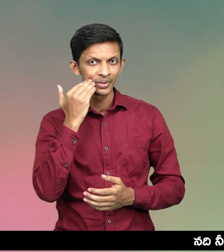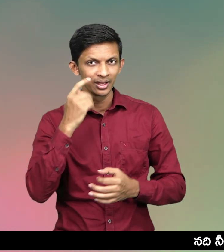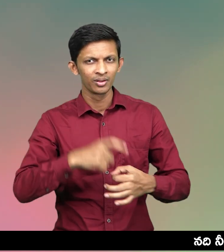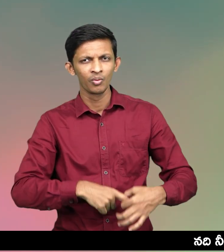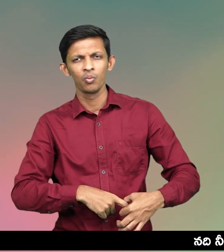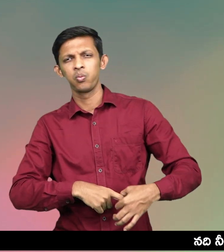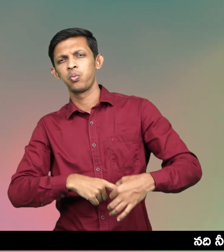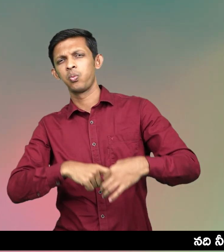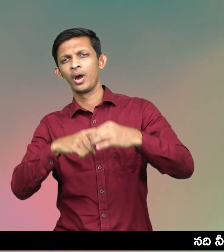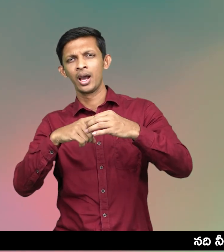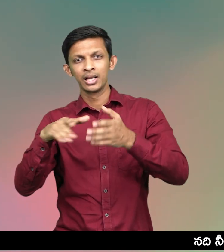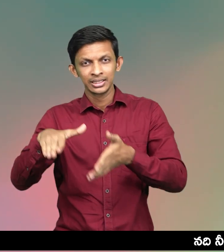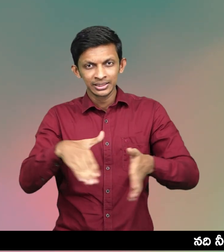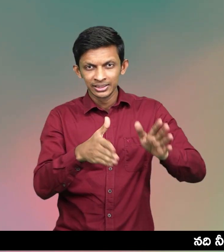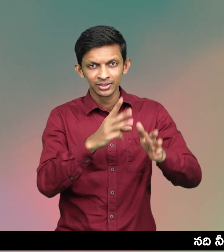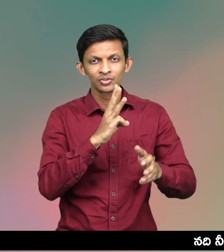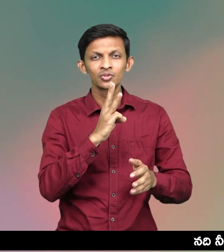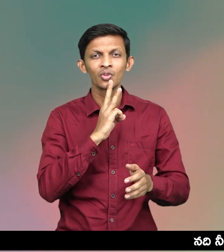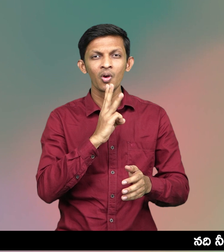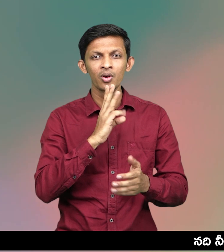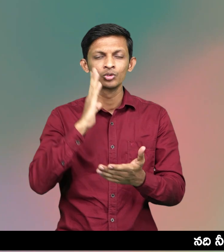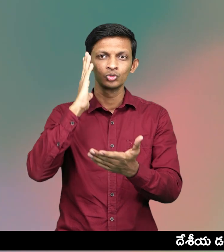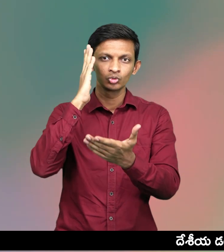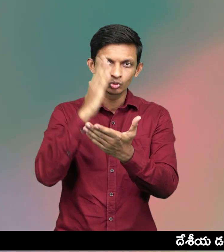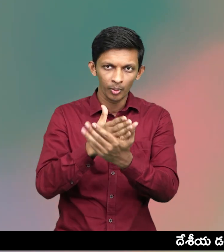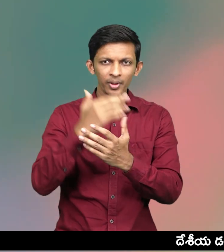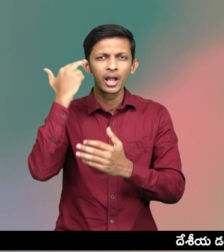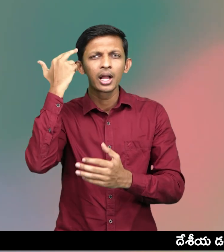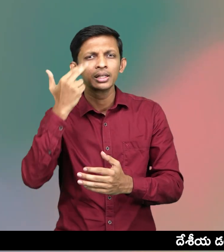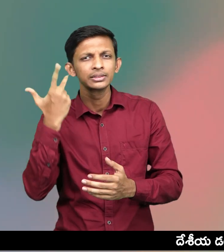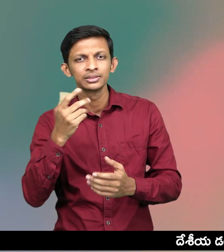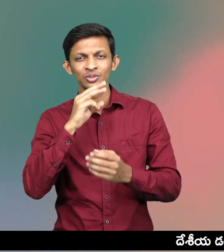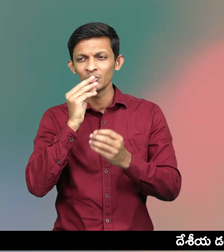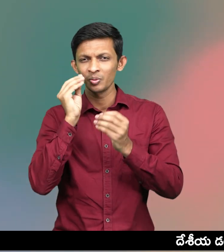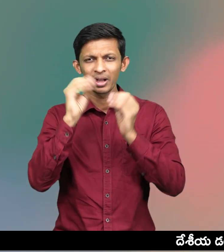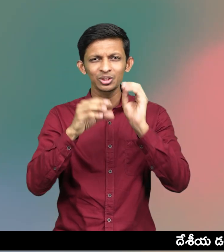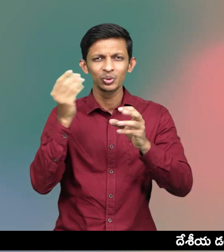నది నీటి నాణ్యత ఉన్నప్పుడు దేశీయ డంప్ కారణంగా క్షీణించింది.